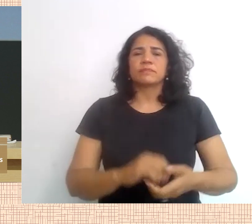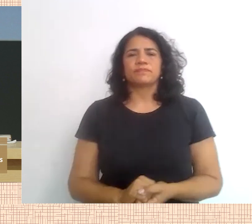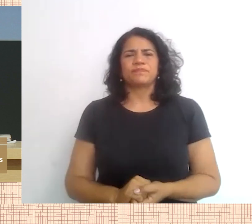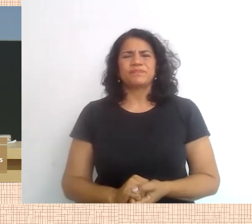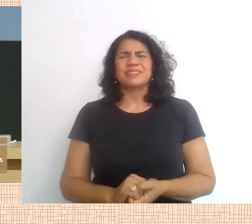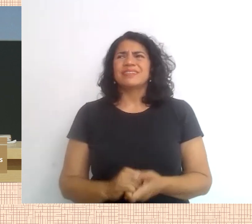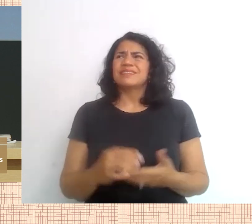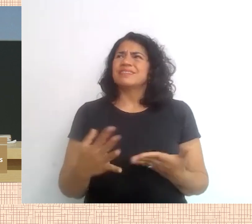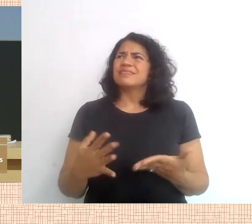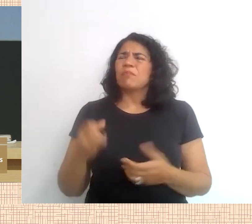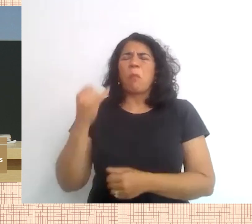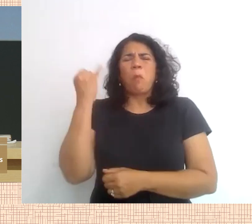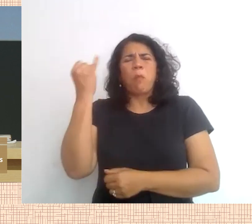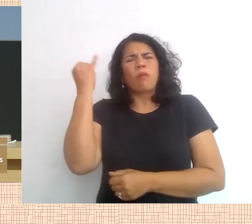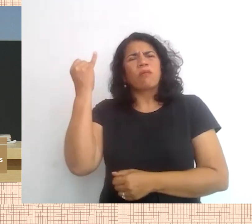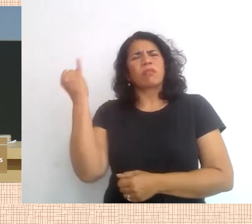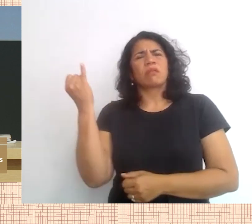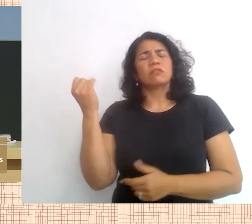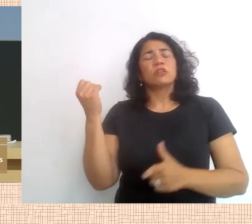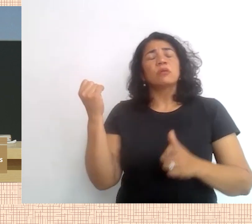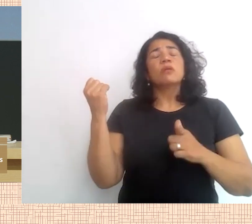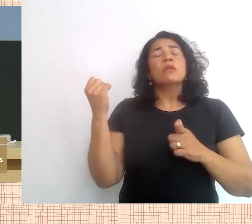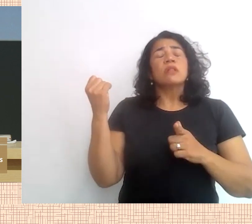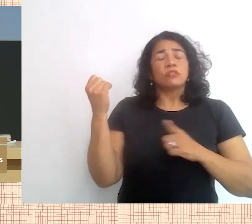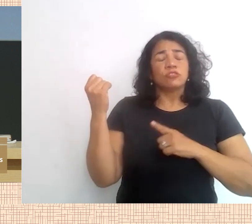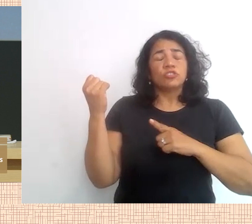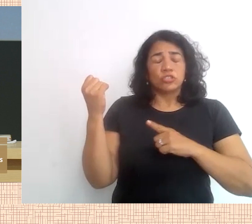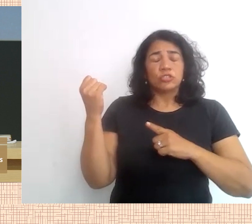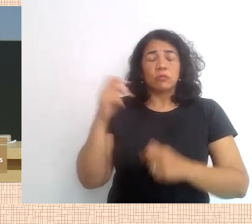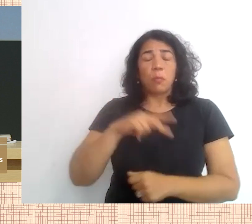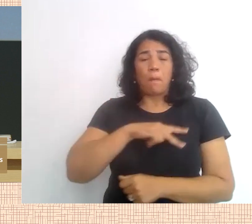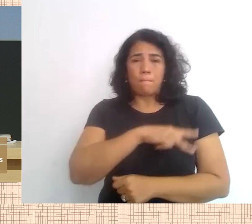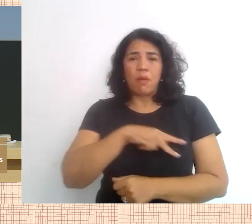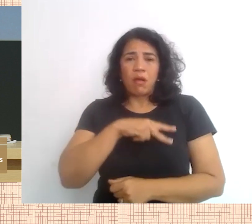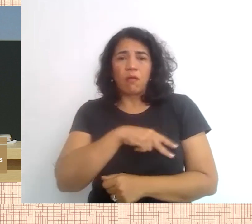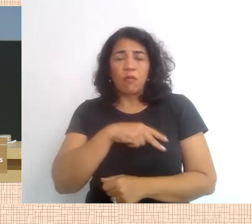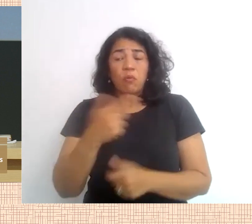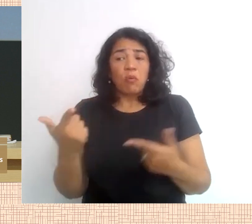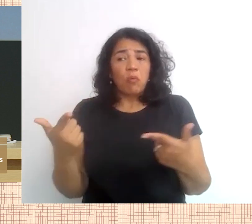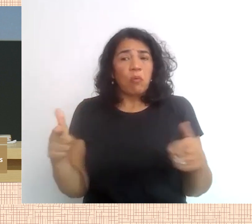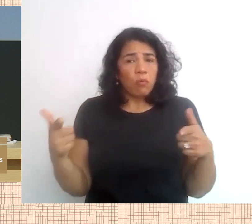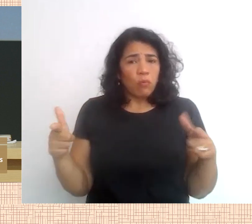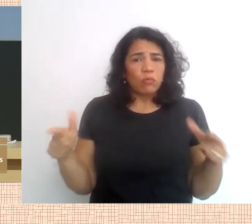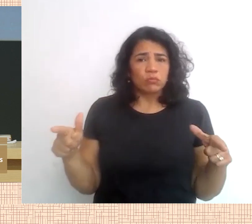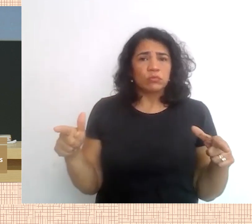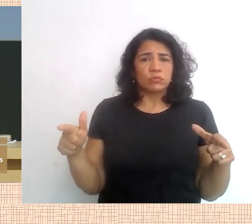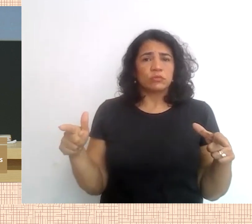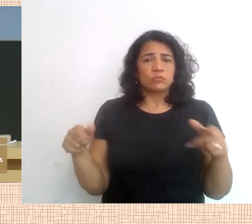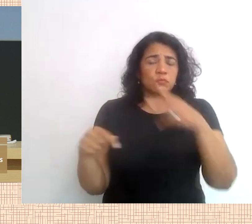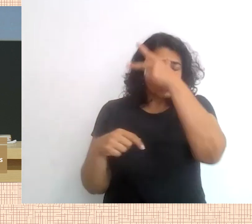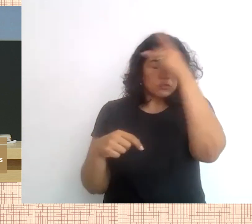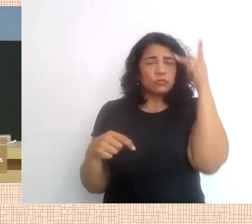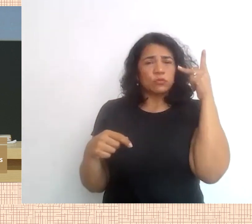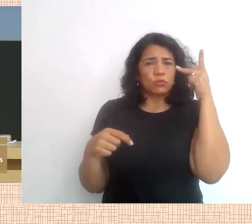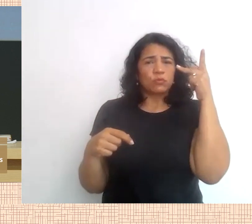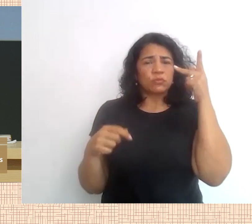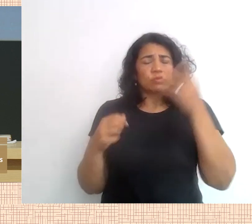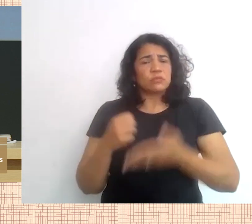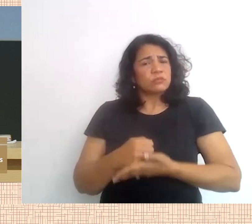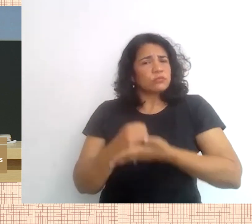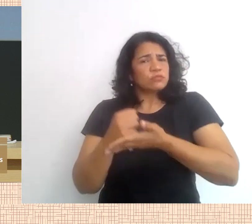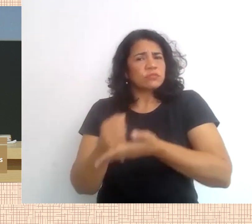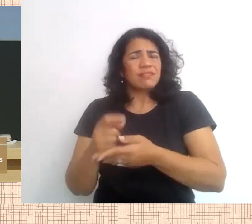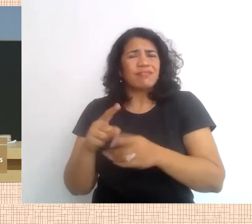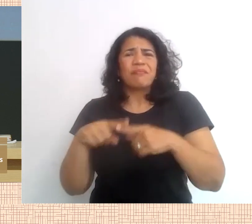obreiros junto com ele, tantos outros cooperadores. Irmãos, ele falou: a ninguém tenho de igual sentimento que